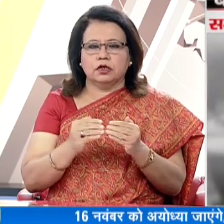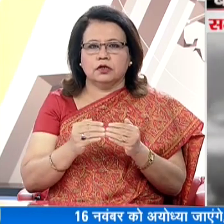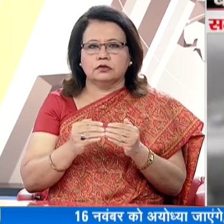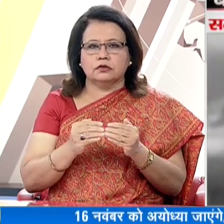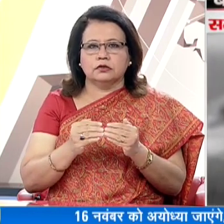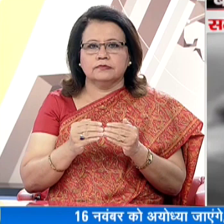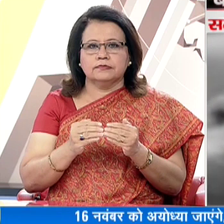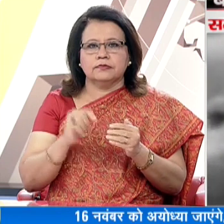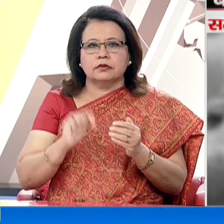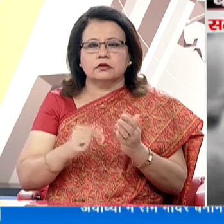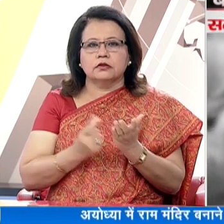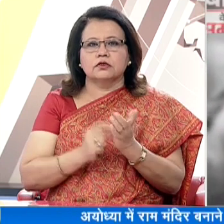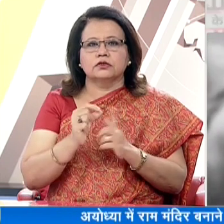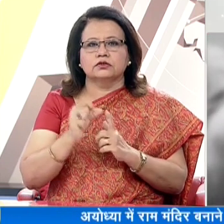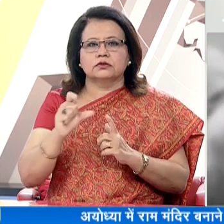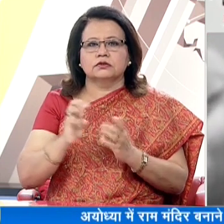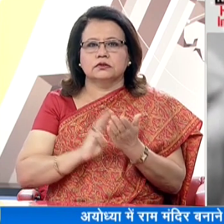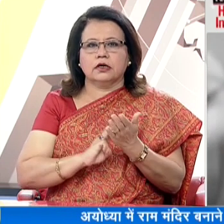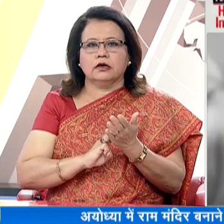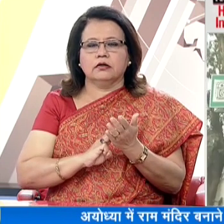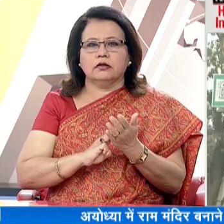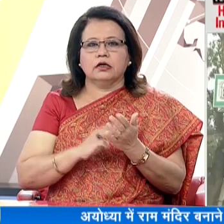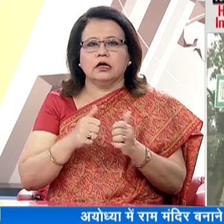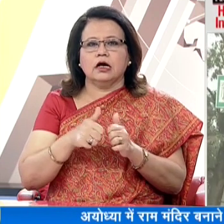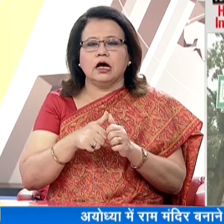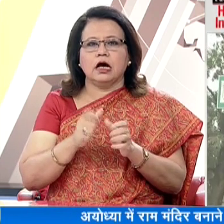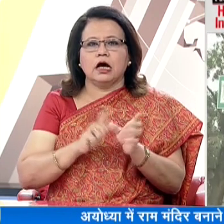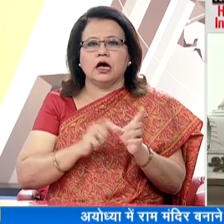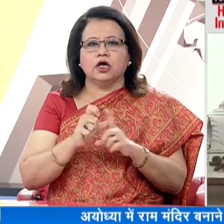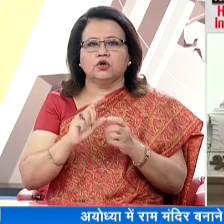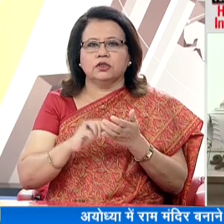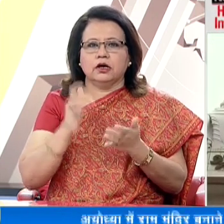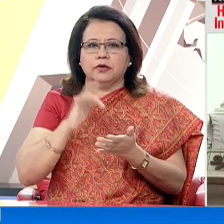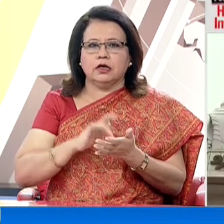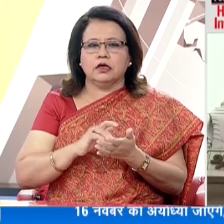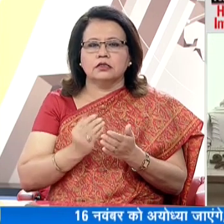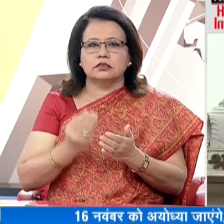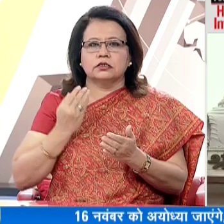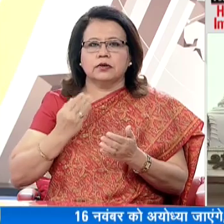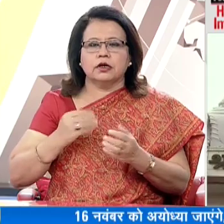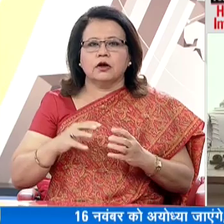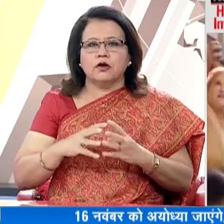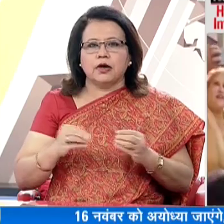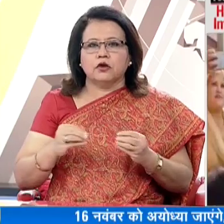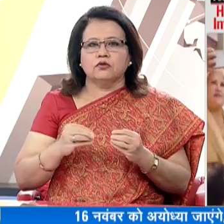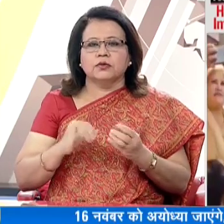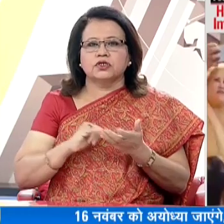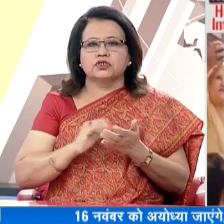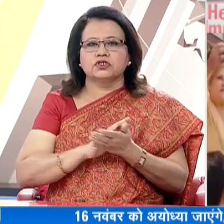होगी। आज यूपी के सीएम योगी आदित्यनाथ अयोध्या में हैं। इससे पहले बेंगलुरु में